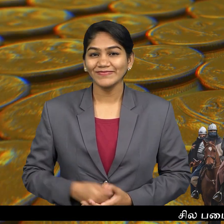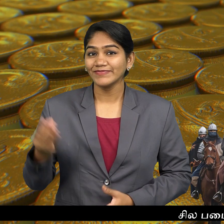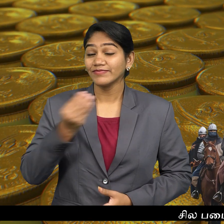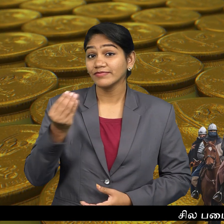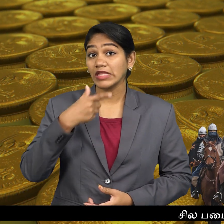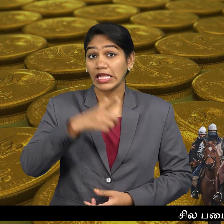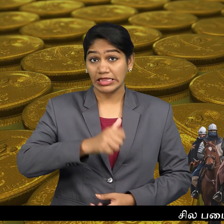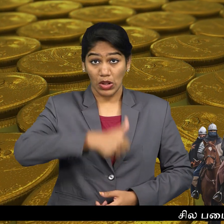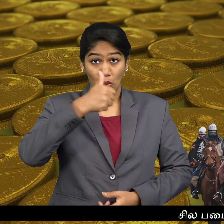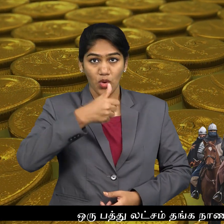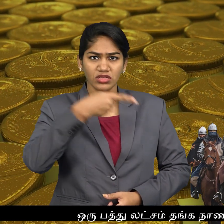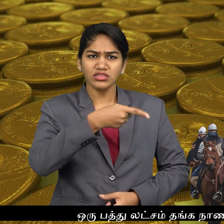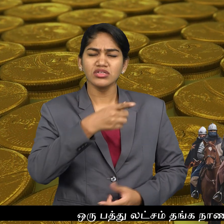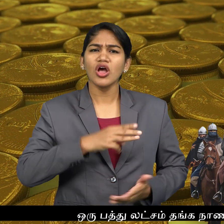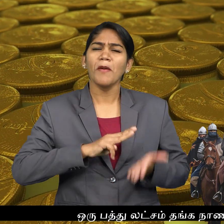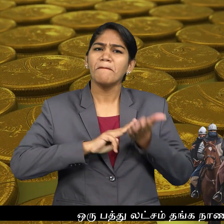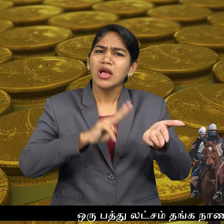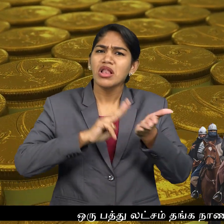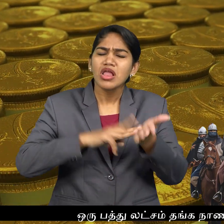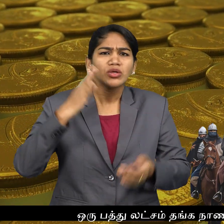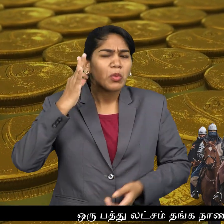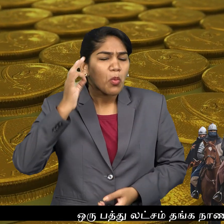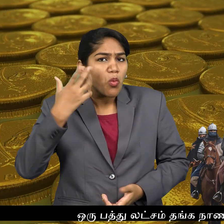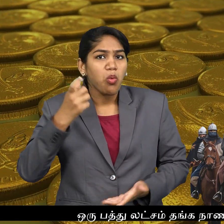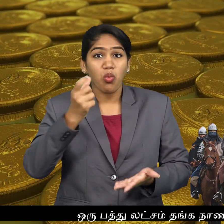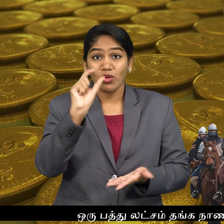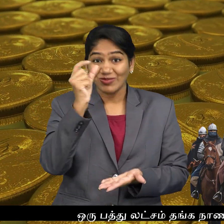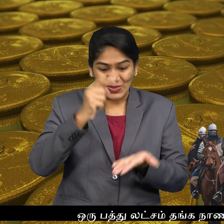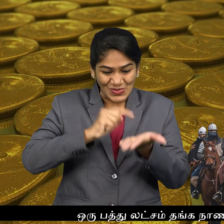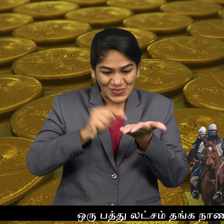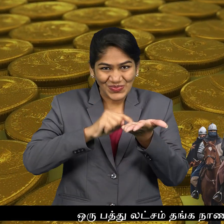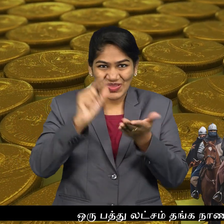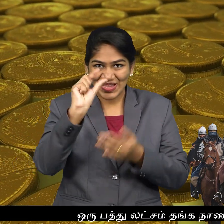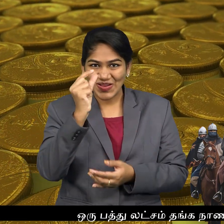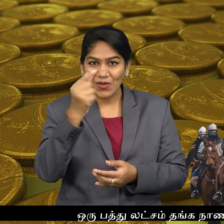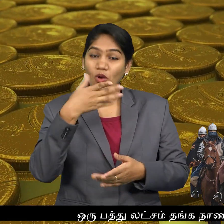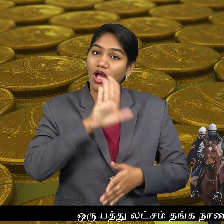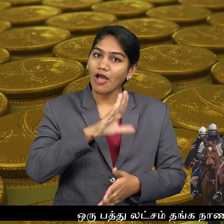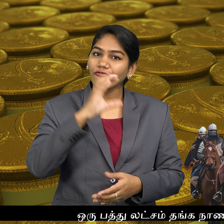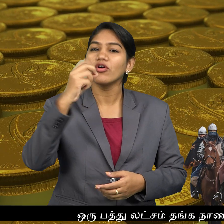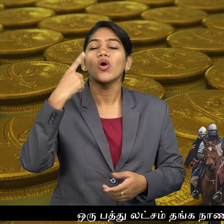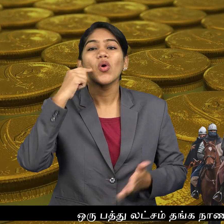சில படை தளபதிகள் ஒரு 10,00,000 தங்க நாணயங்களை வைத்திருந்தார்கள்.